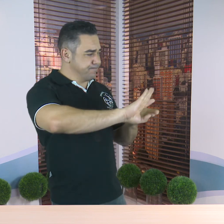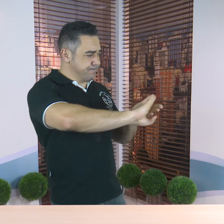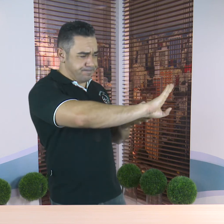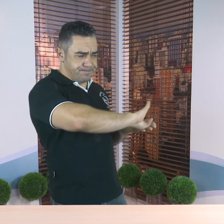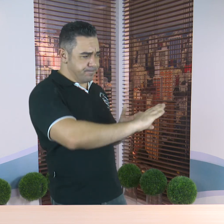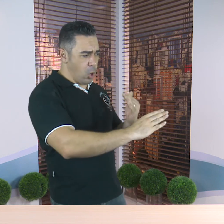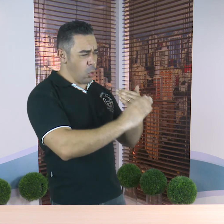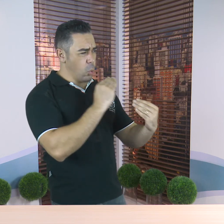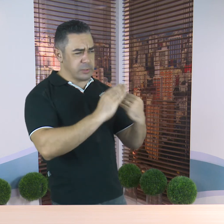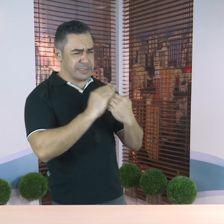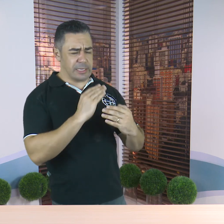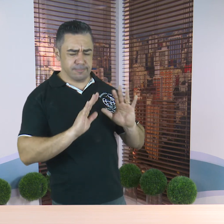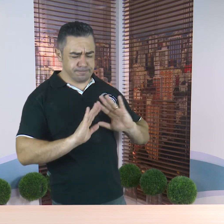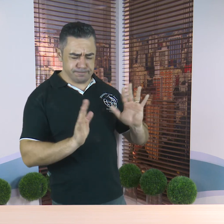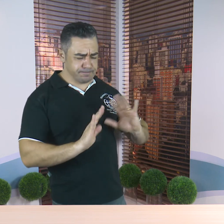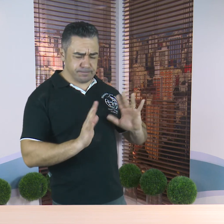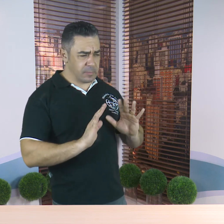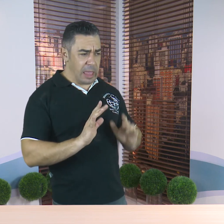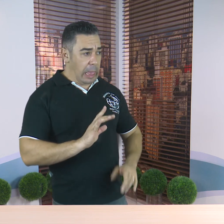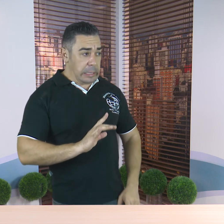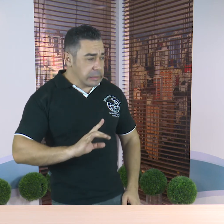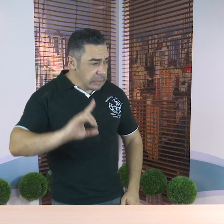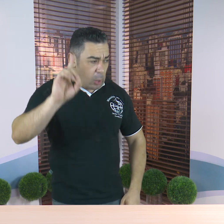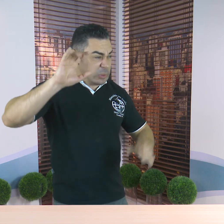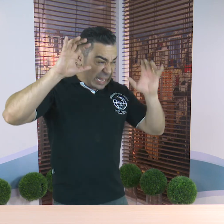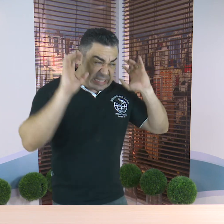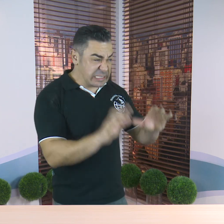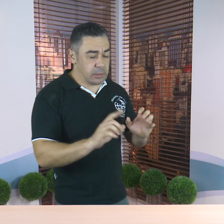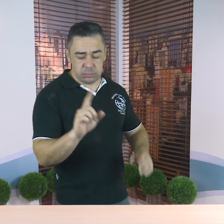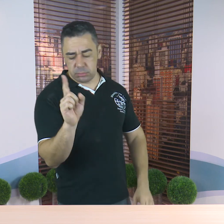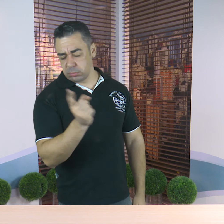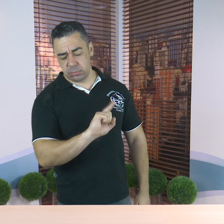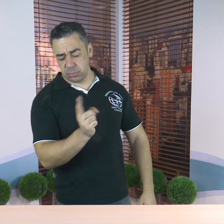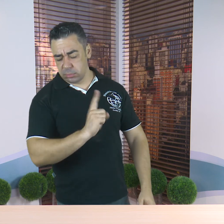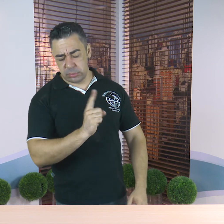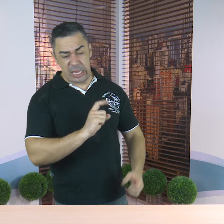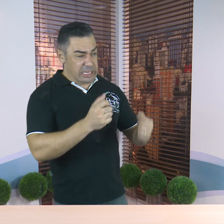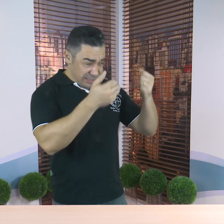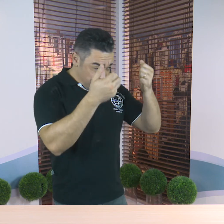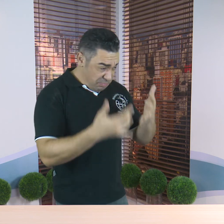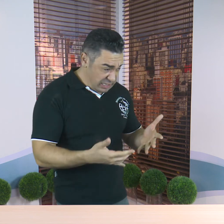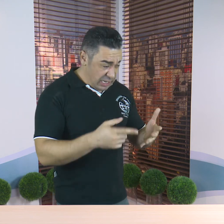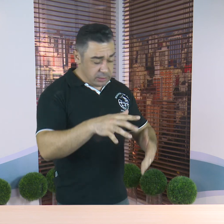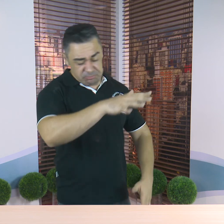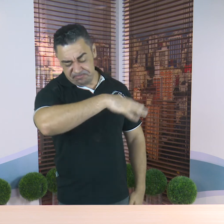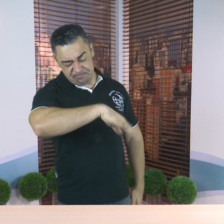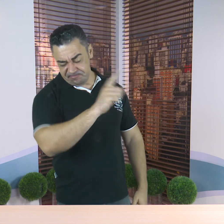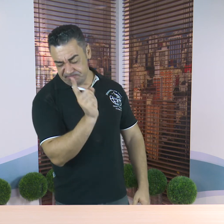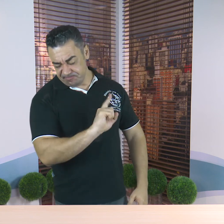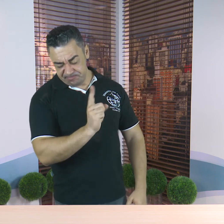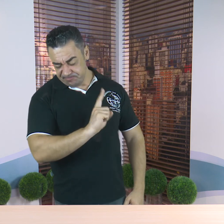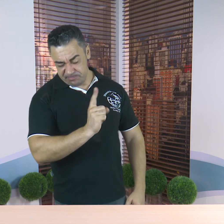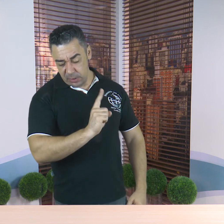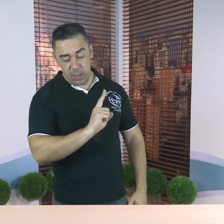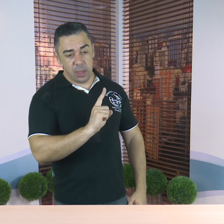o conceito de um Deus idealizado, provido de explicações superficiais para cada circunstância.